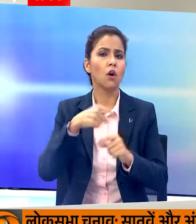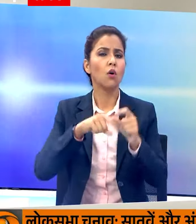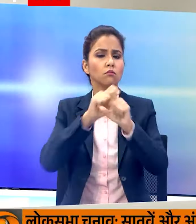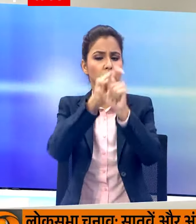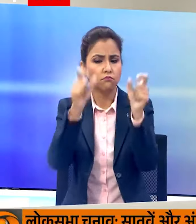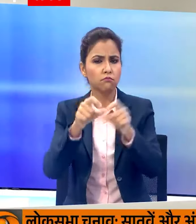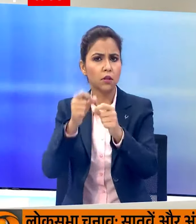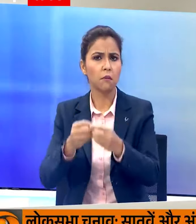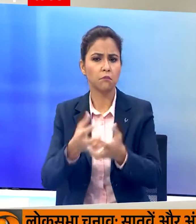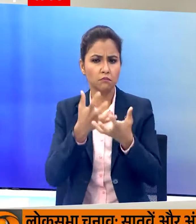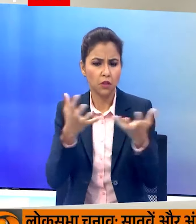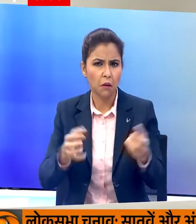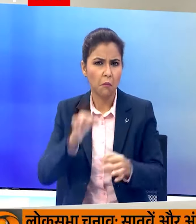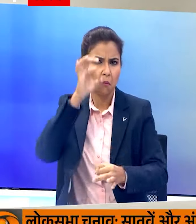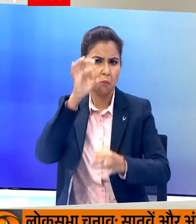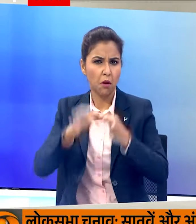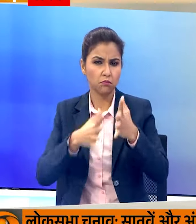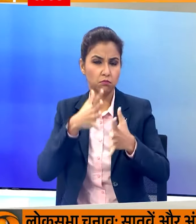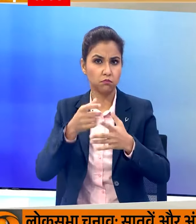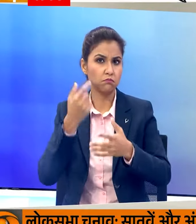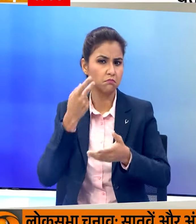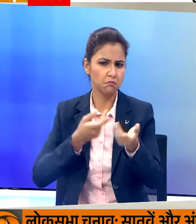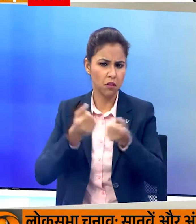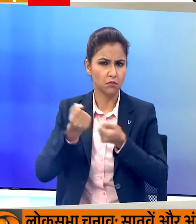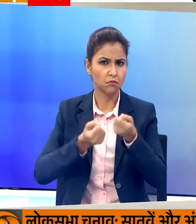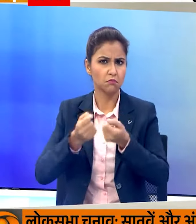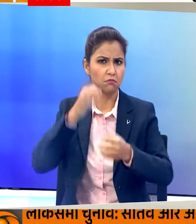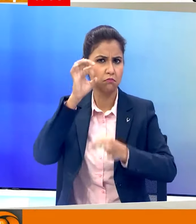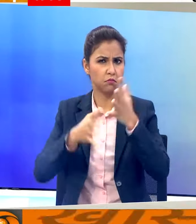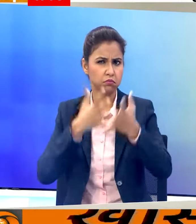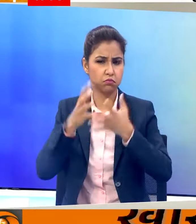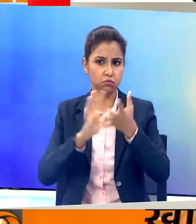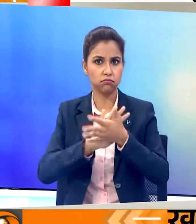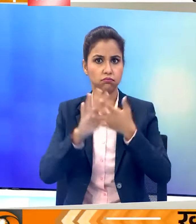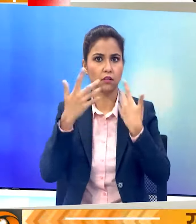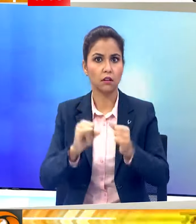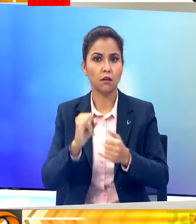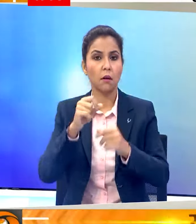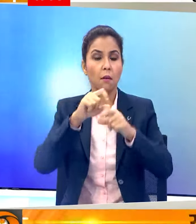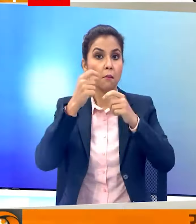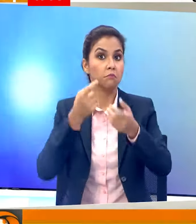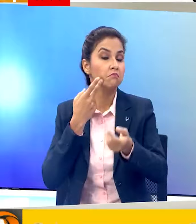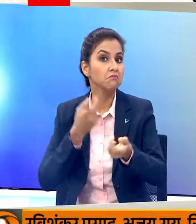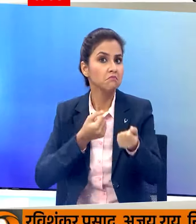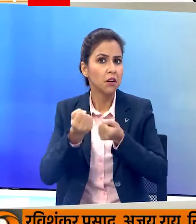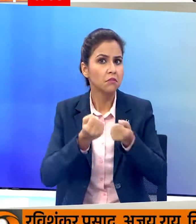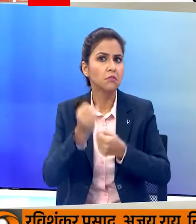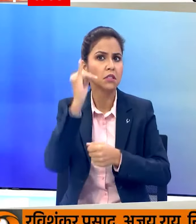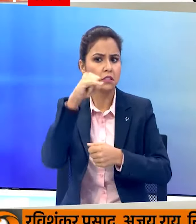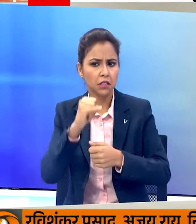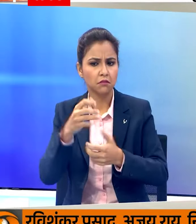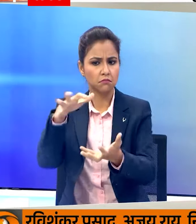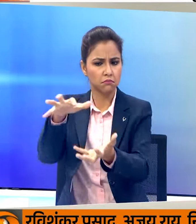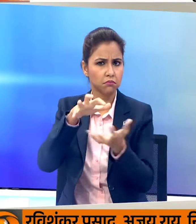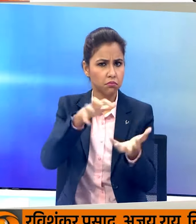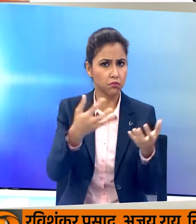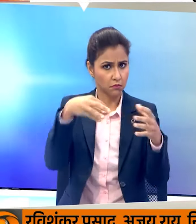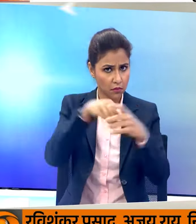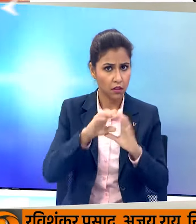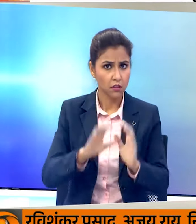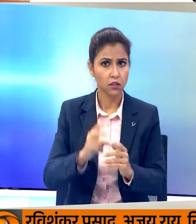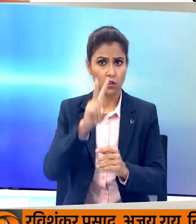सामग्री बस में आग लगने के कारण जल गई थी बस में छह मतदान केंद्रों की सामग्री थी जिसमें दो मतदान केंद्र की